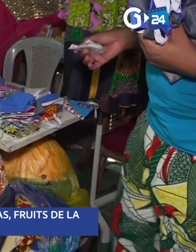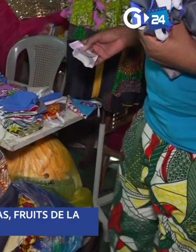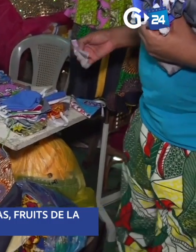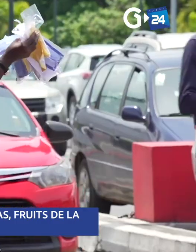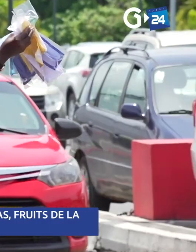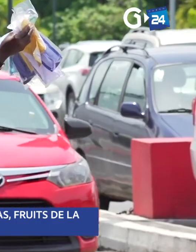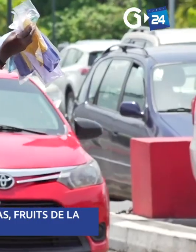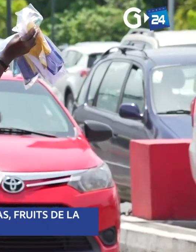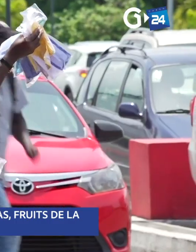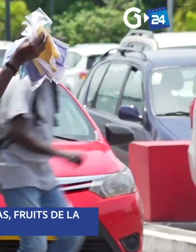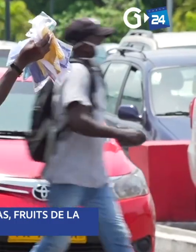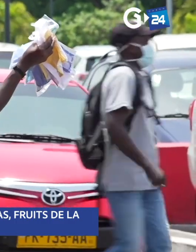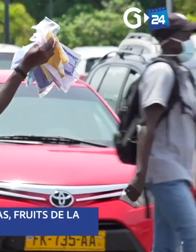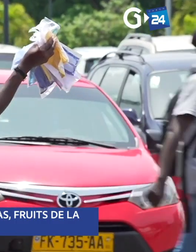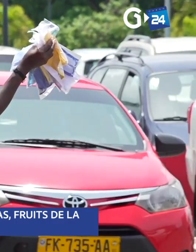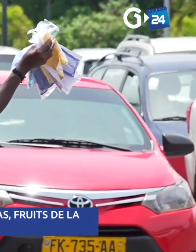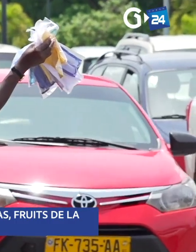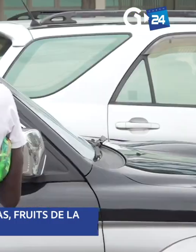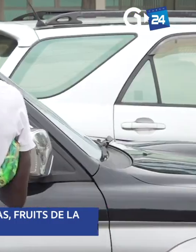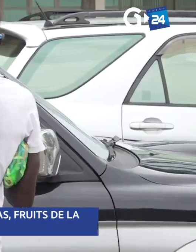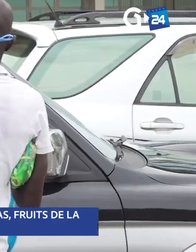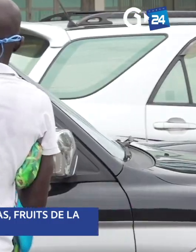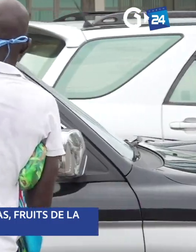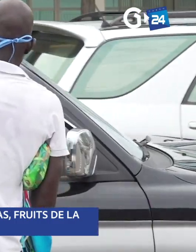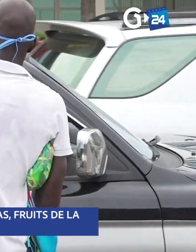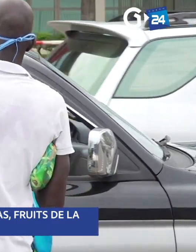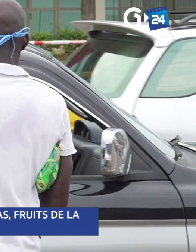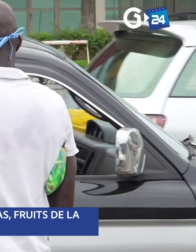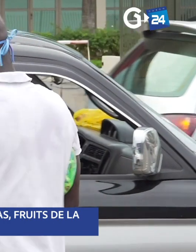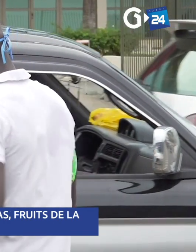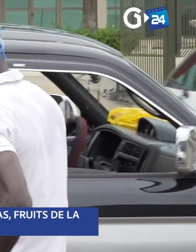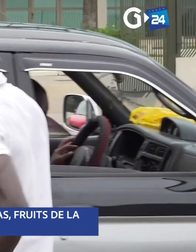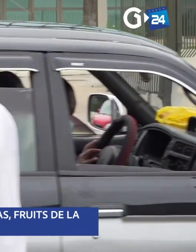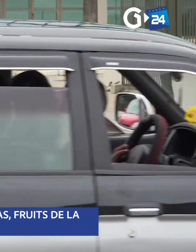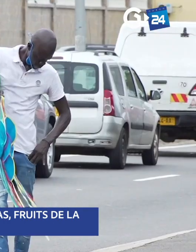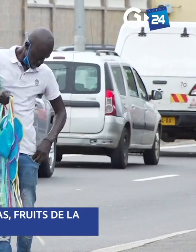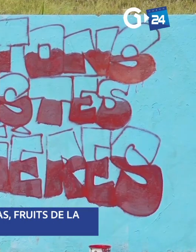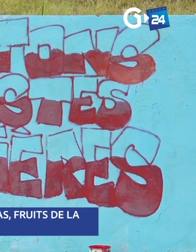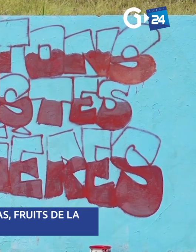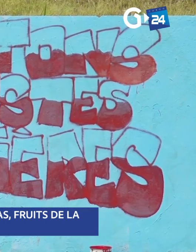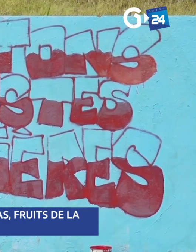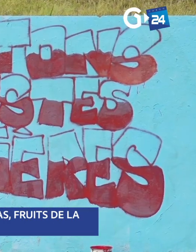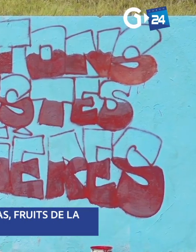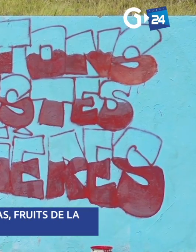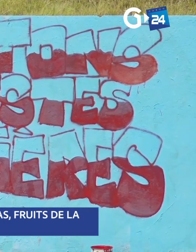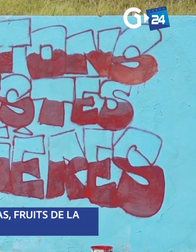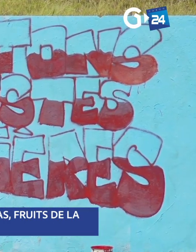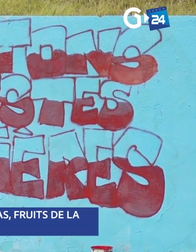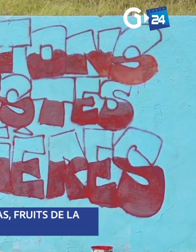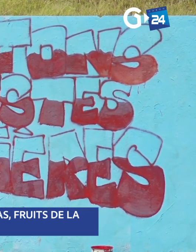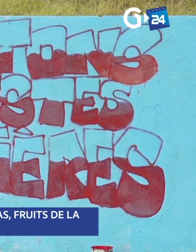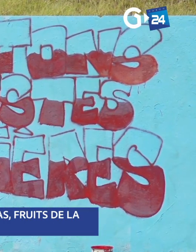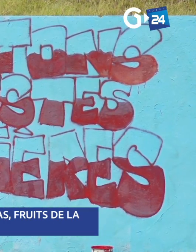dans les rues, on porte un masque, du moins comme on peut. Mais chaque jour, les chiffres parlent d'eux-mêmes. Des